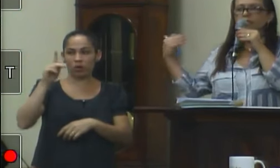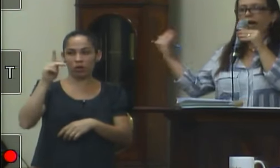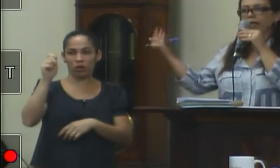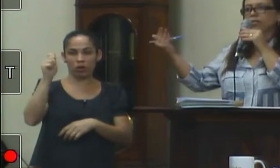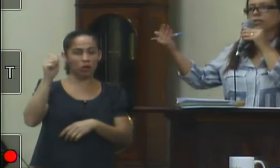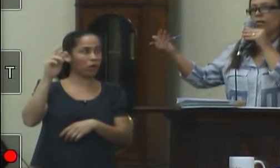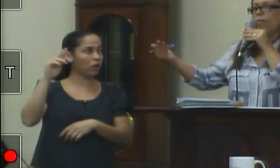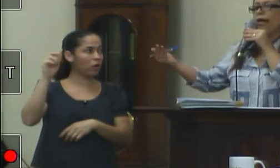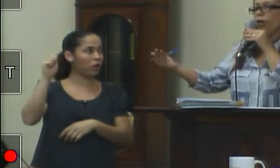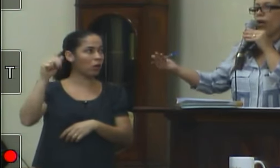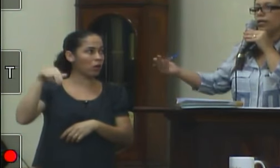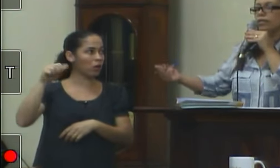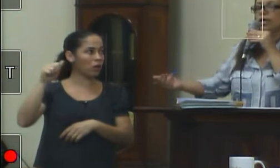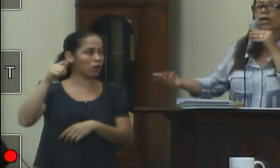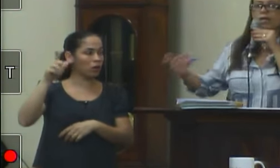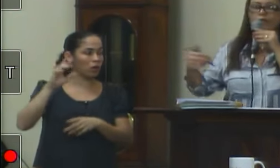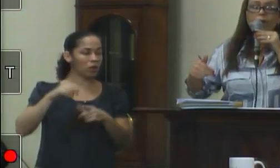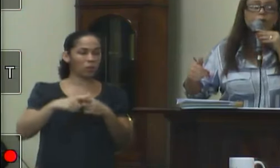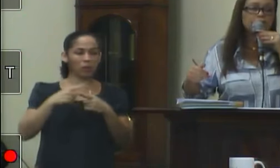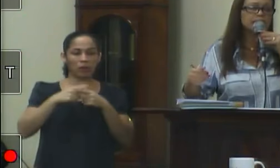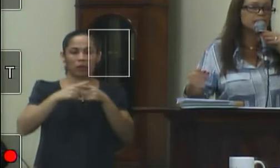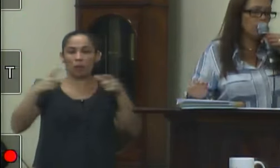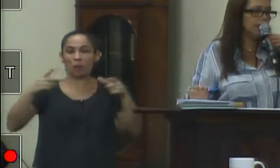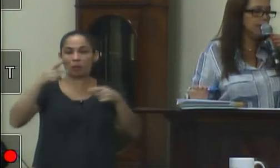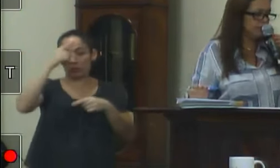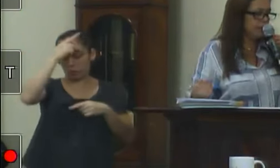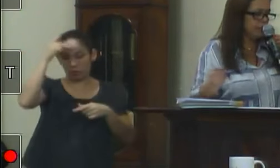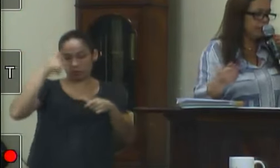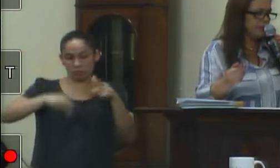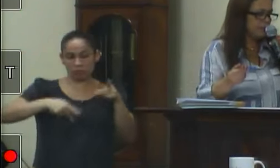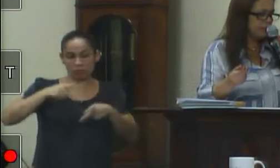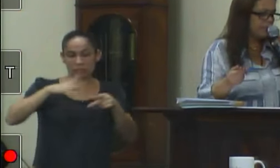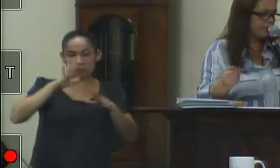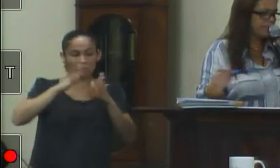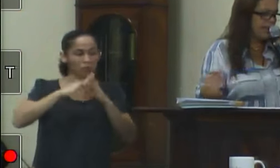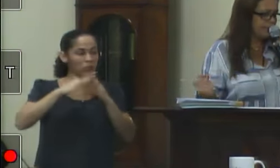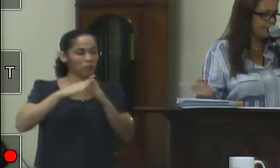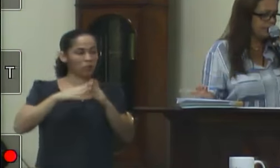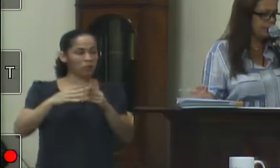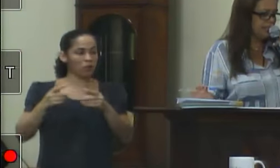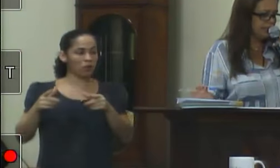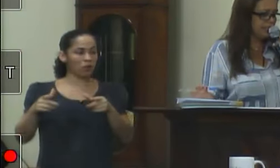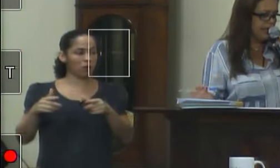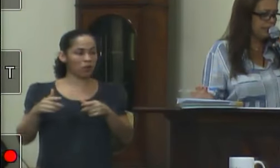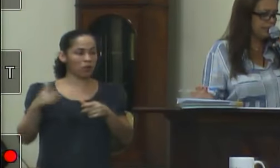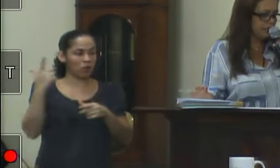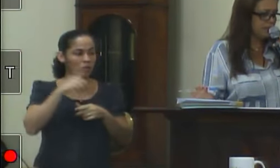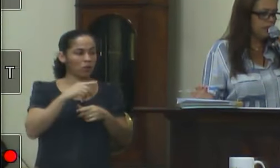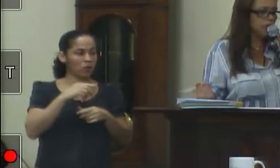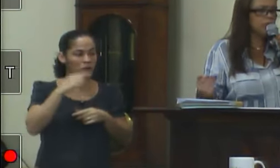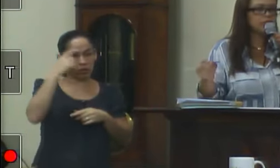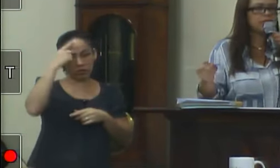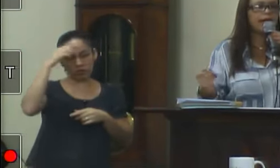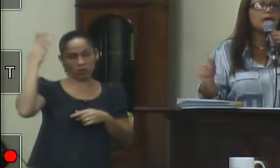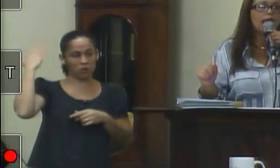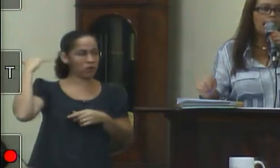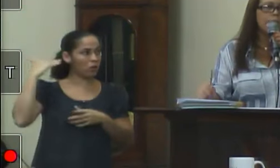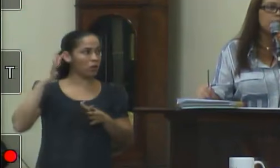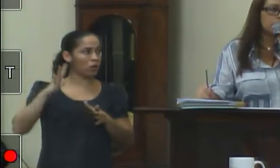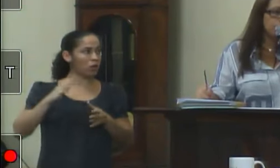essas unidades maiores. E foi aprovado agora, né, Leonardo? Foi semana passada, semana retrasada, que o